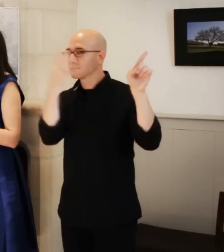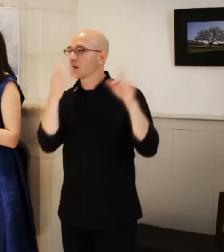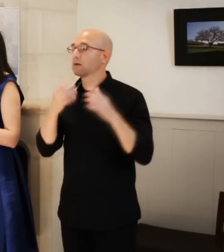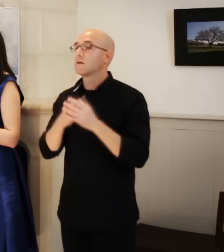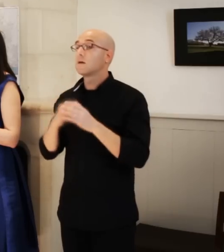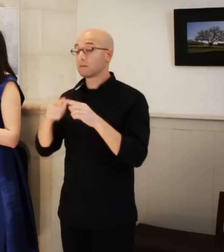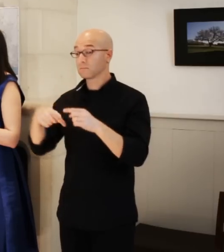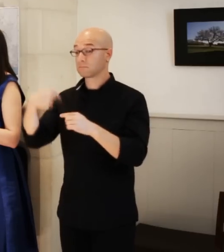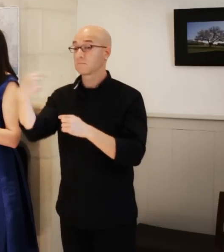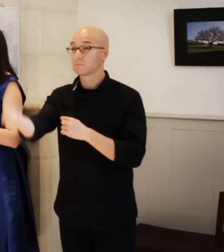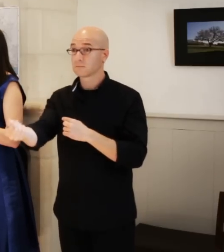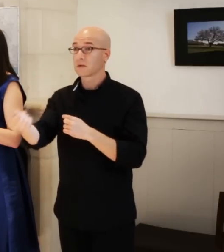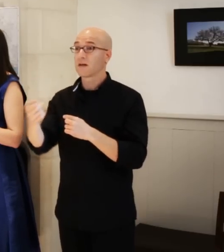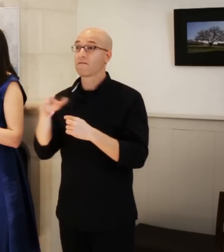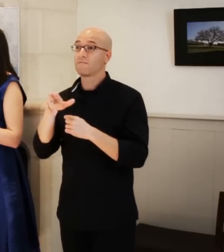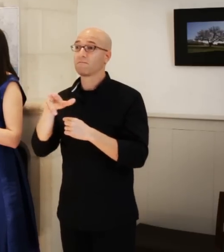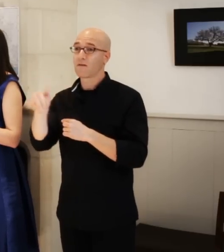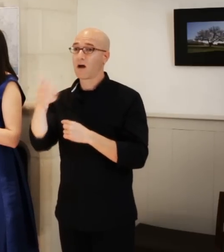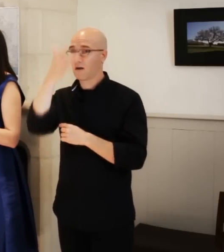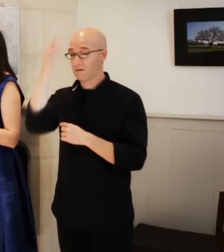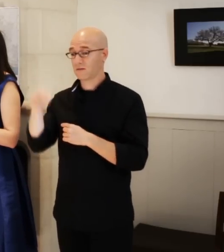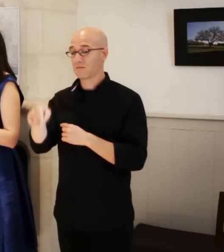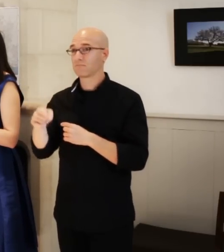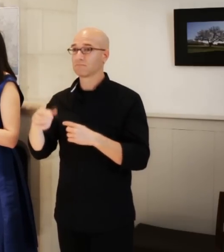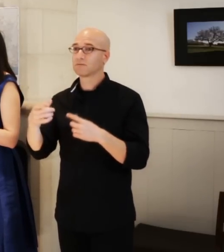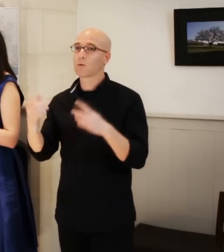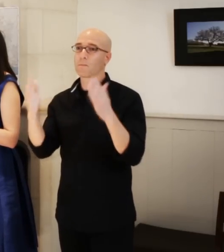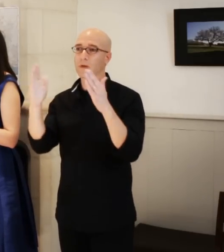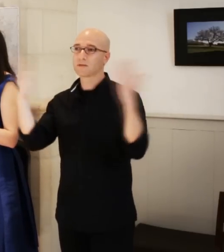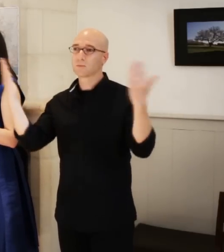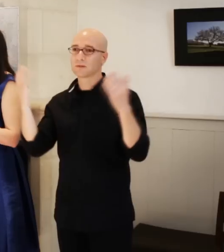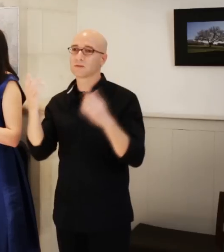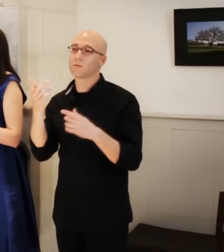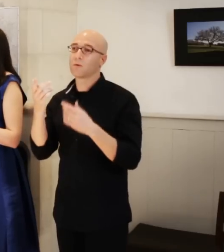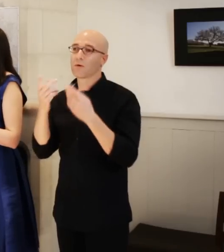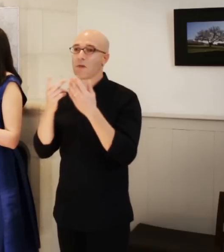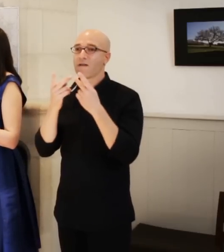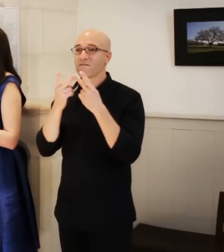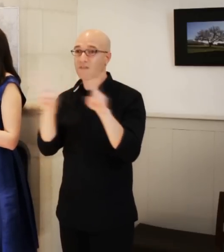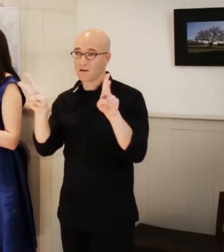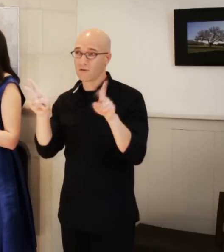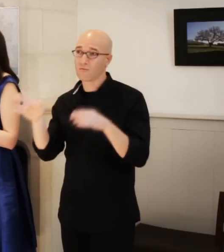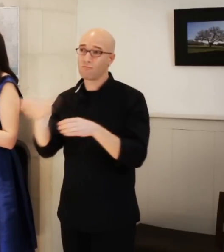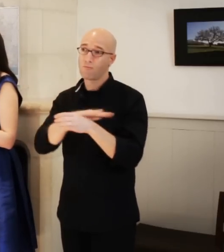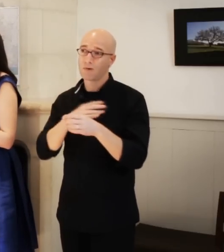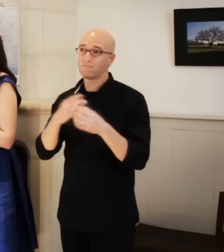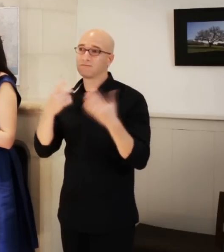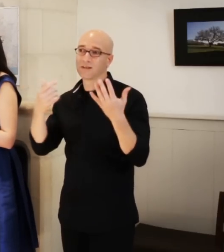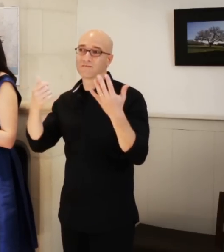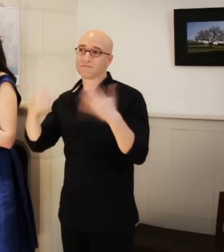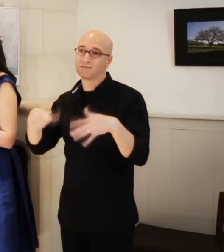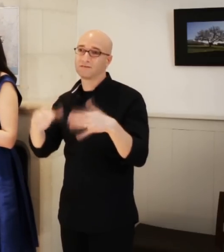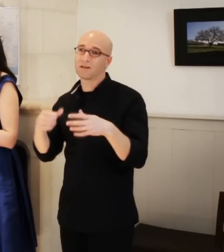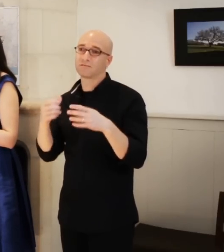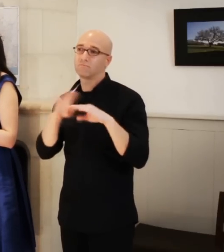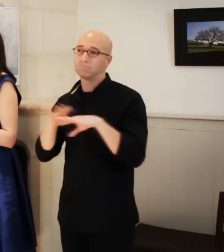quartiers qui ne sont pas ici. Donc on crée comme ça une sorte de lien entre ces deux lieux culturels. Et donc, elle sera visible du 1er juillet au